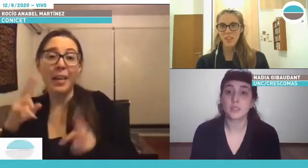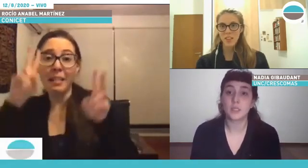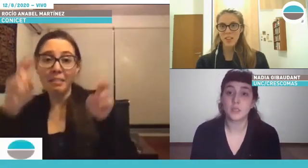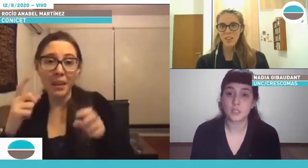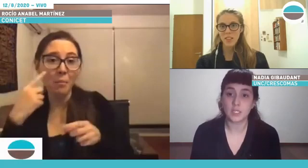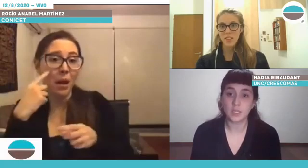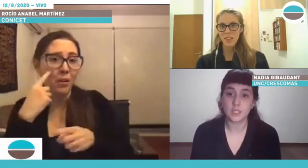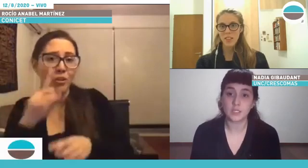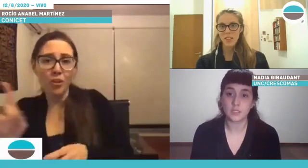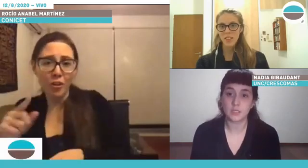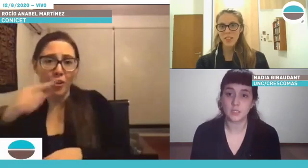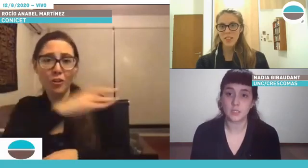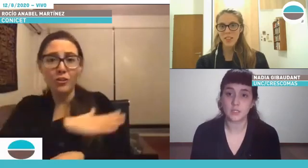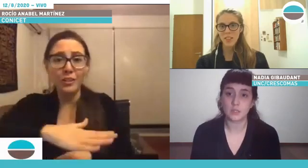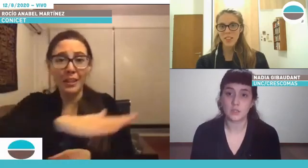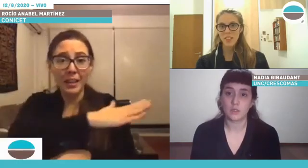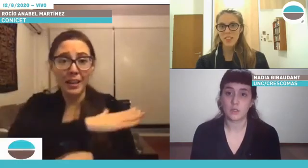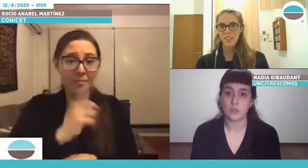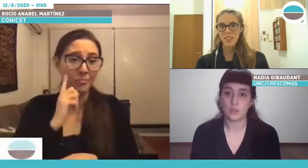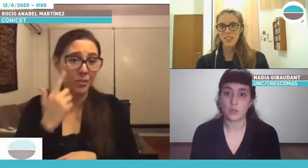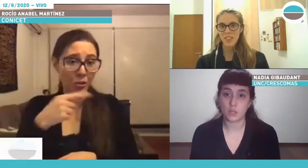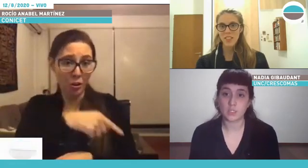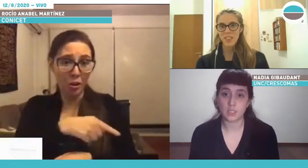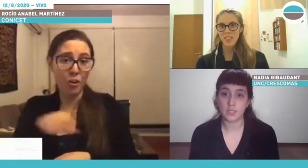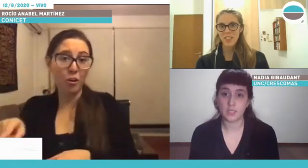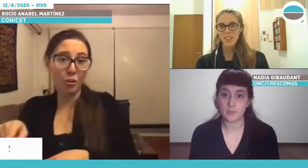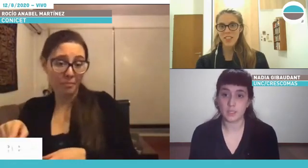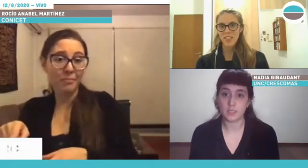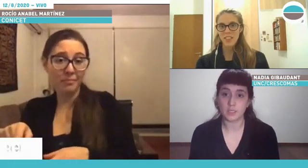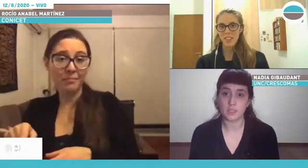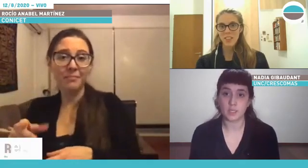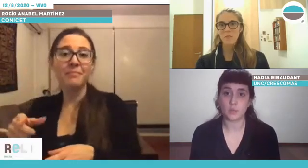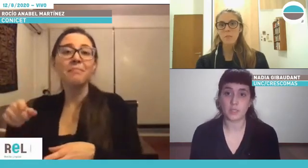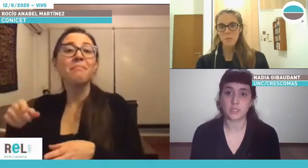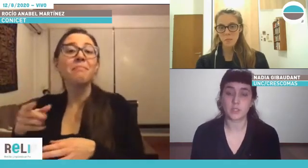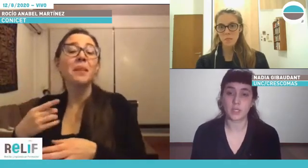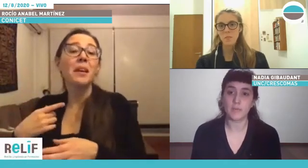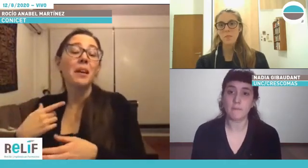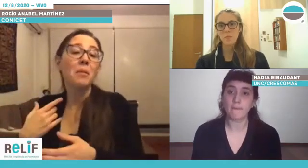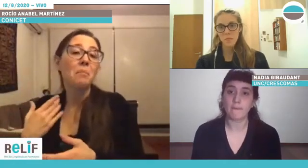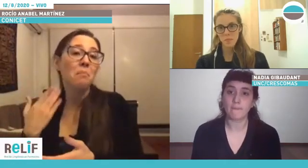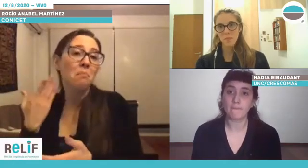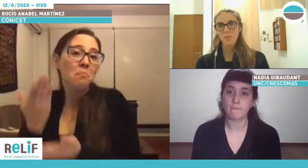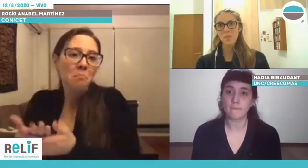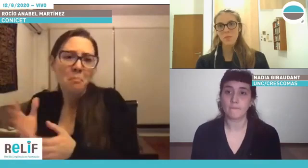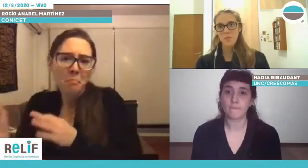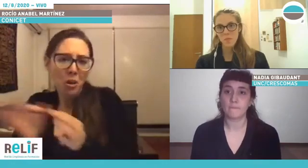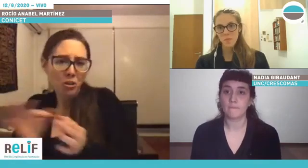Las personas oyentes no conocen el tema de la comunidad sorda.